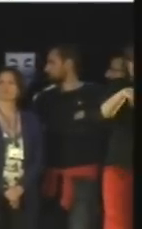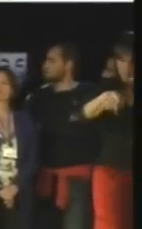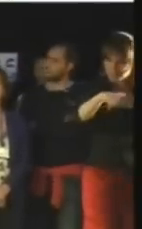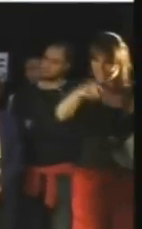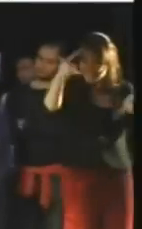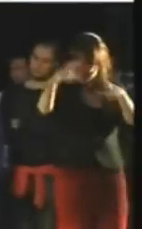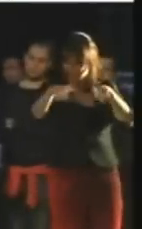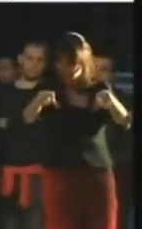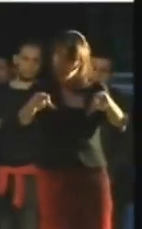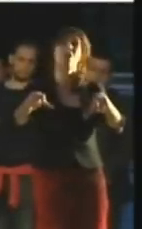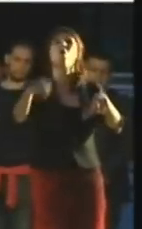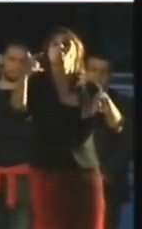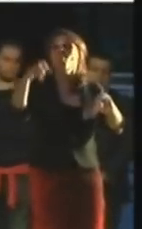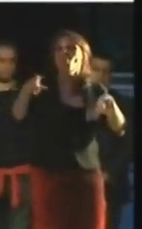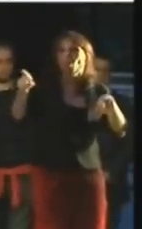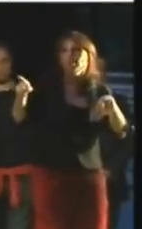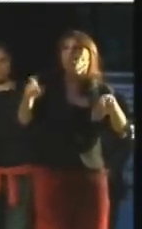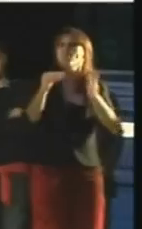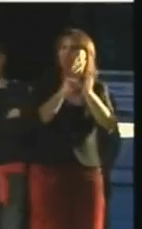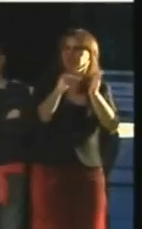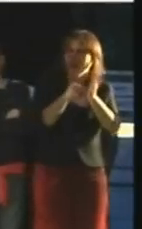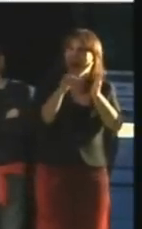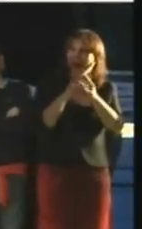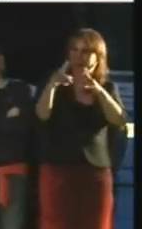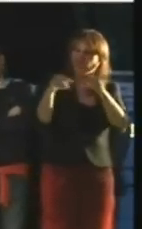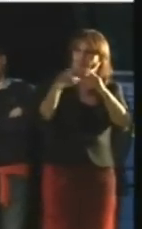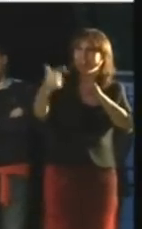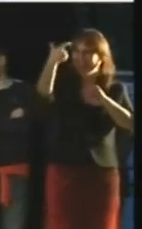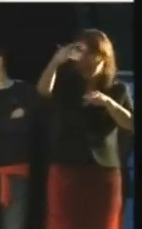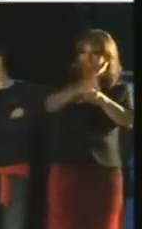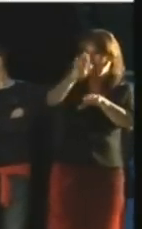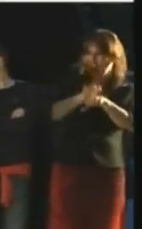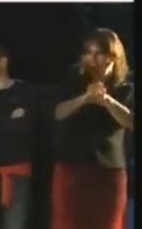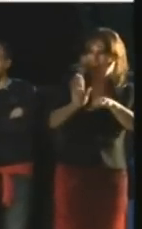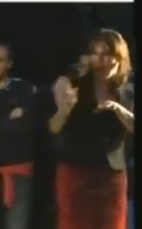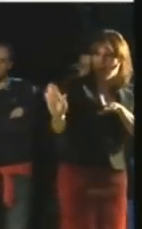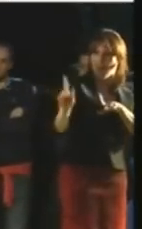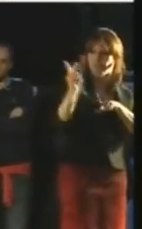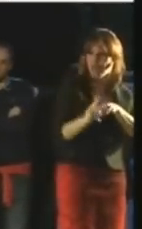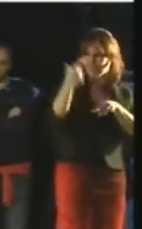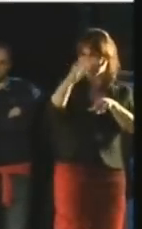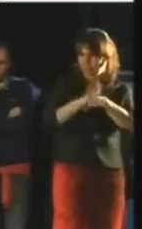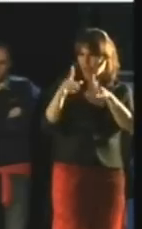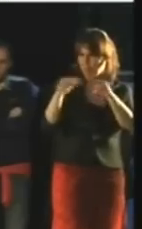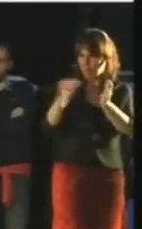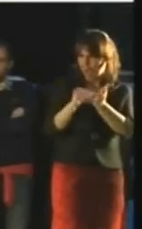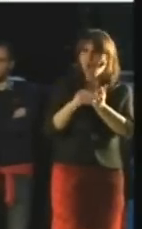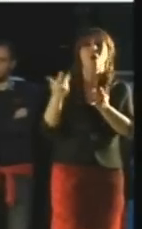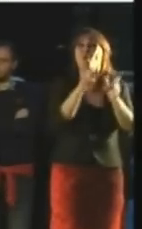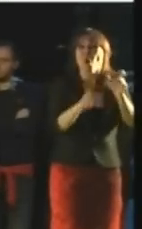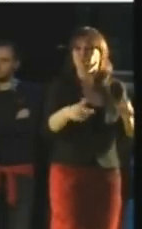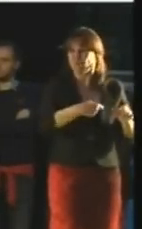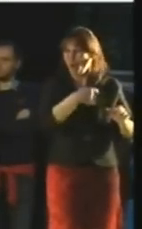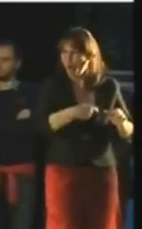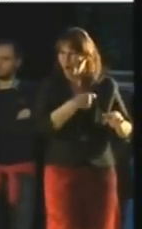giapponesi, perché sono della banca giapponese statale di Stato, quando il popolo è in sofferenza